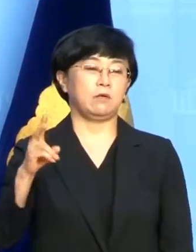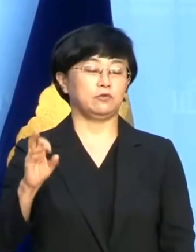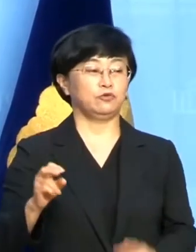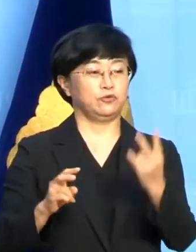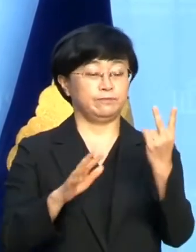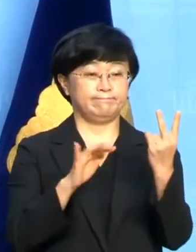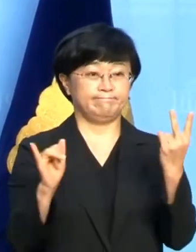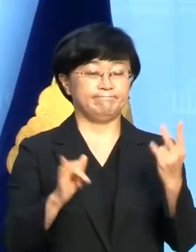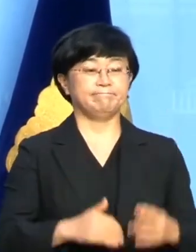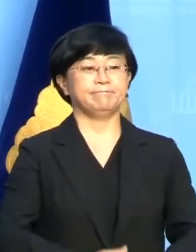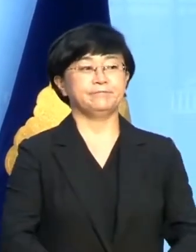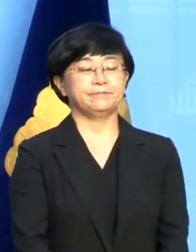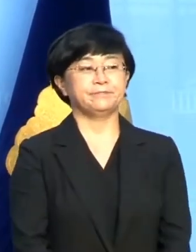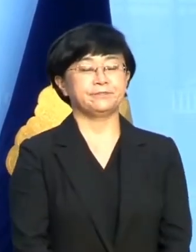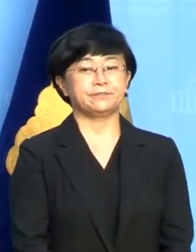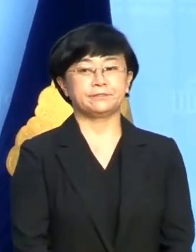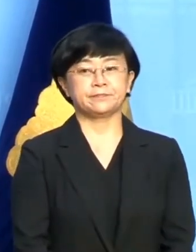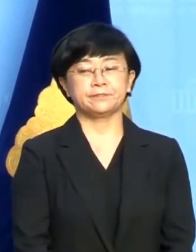십니다